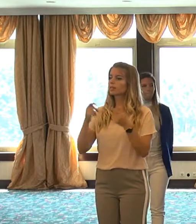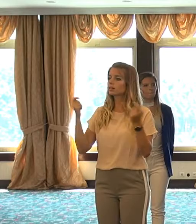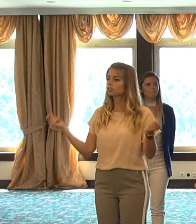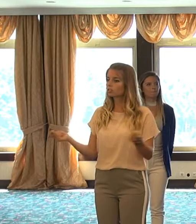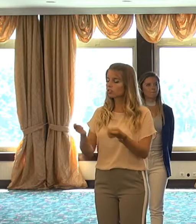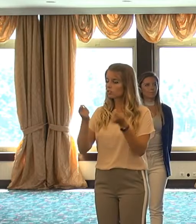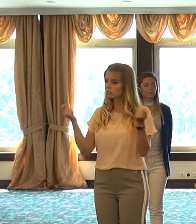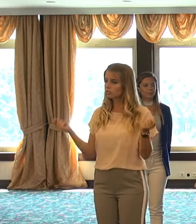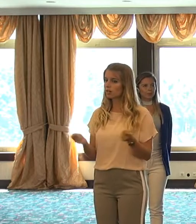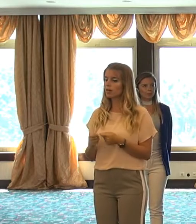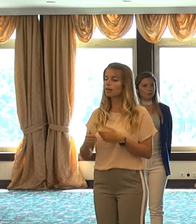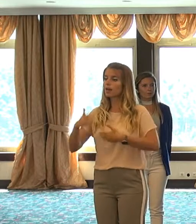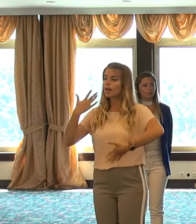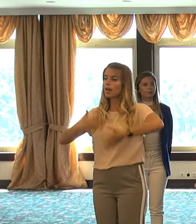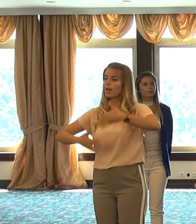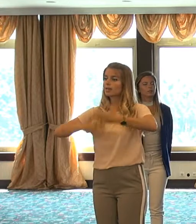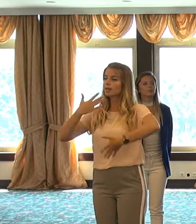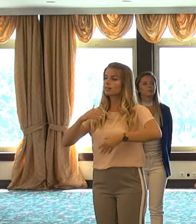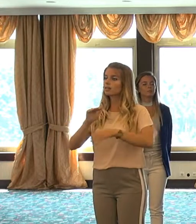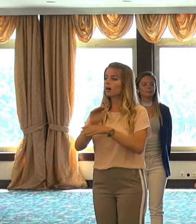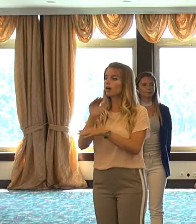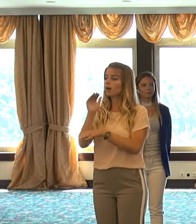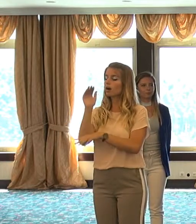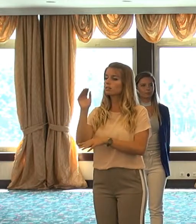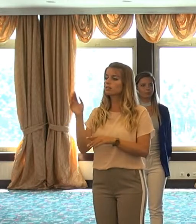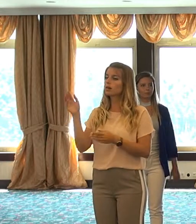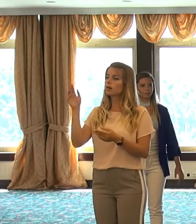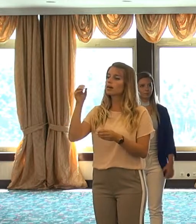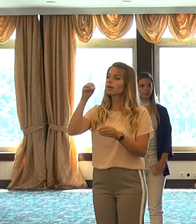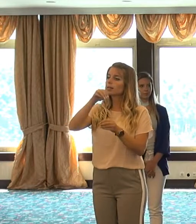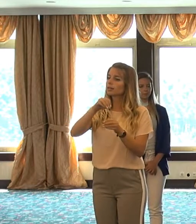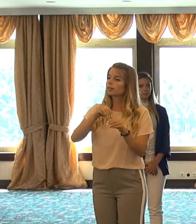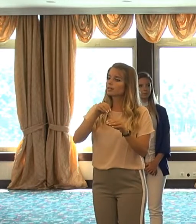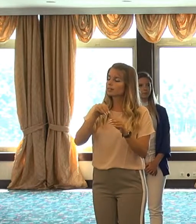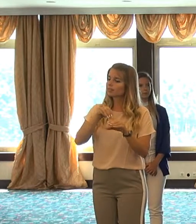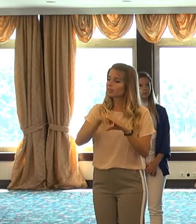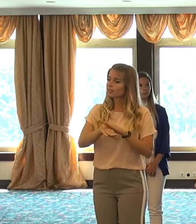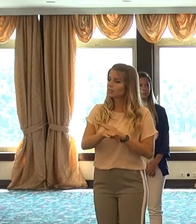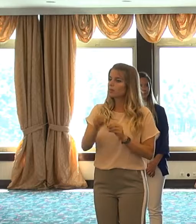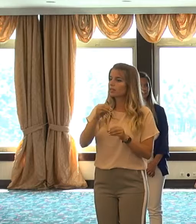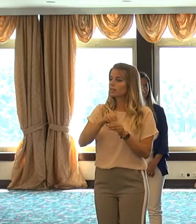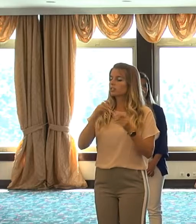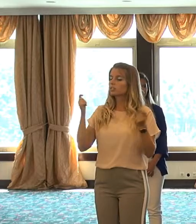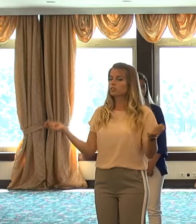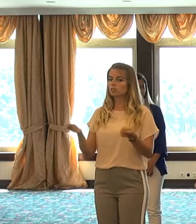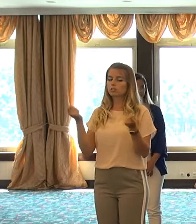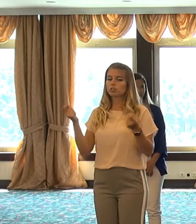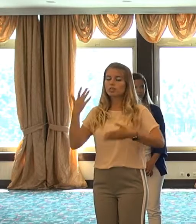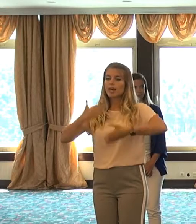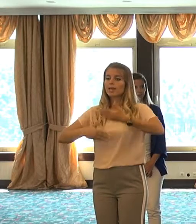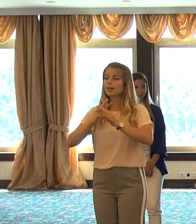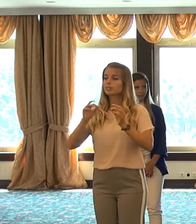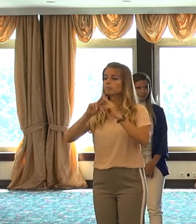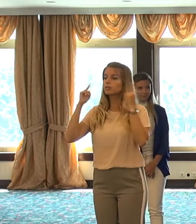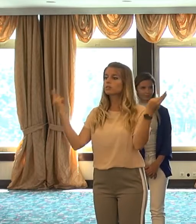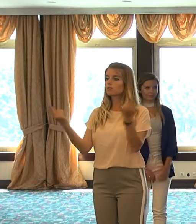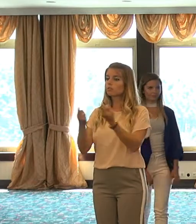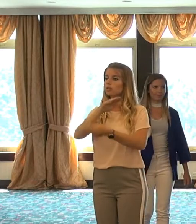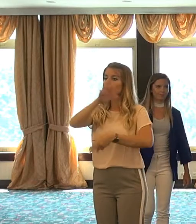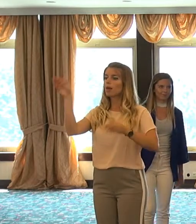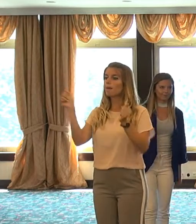kaynakları kullanarak engellerin hayata girmeleri için bilişim teknolojiyi geliştireceğiz. Engelsiz bir dünyayı hep